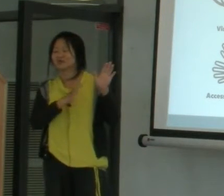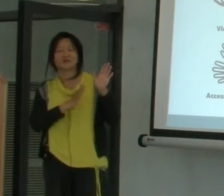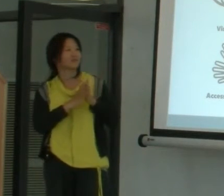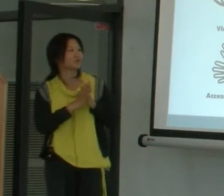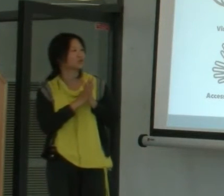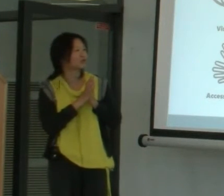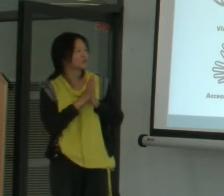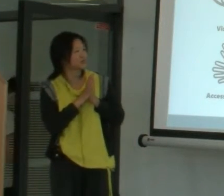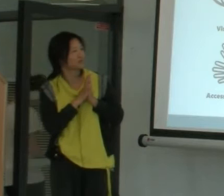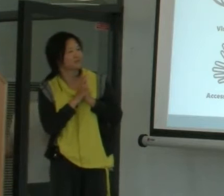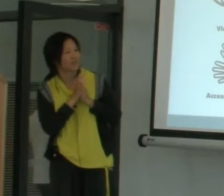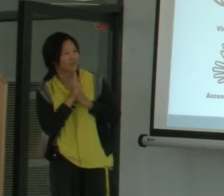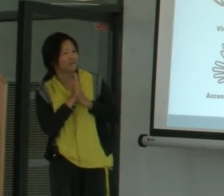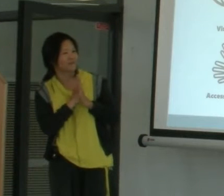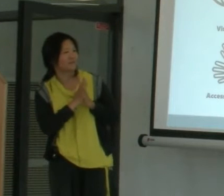sur certains trucs.